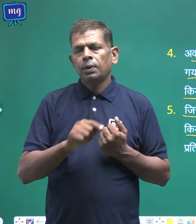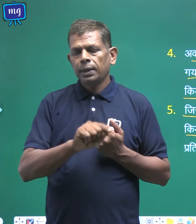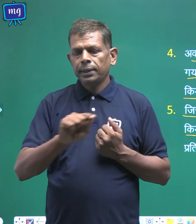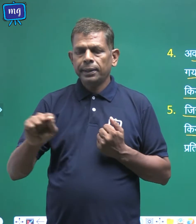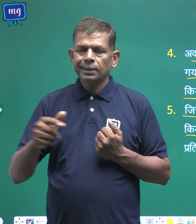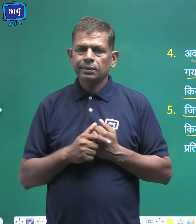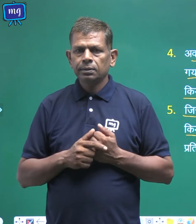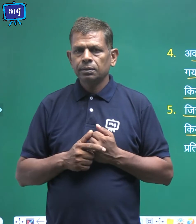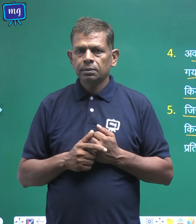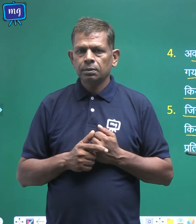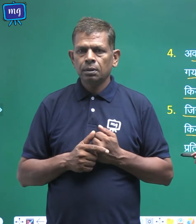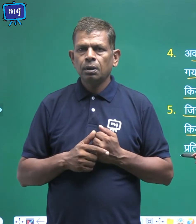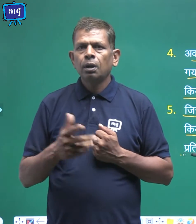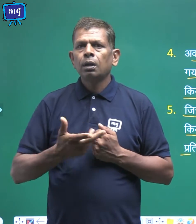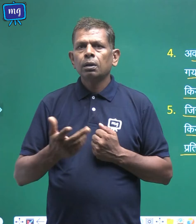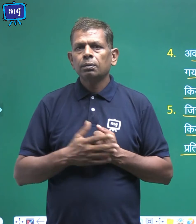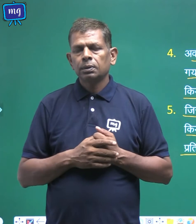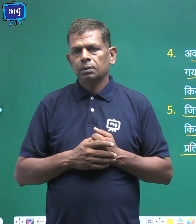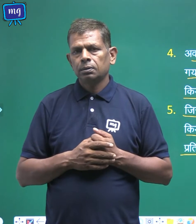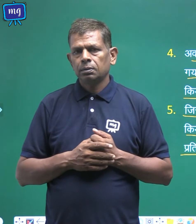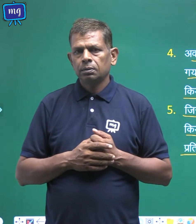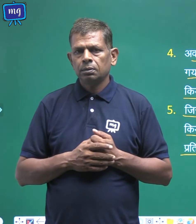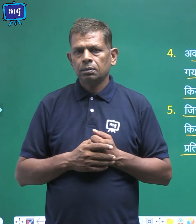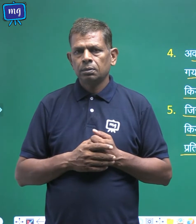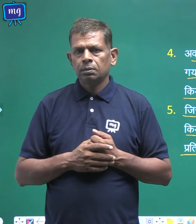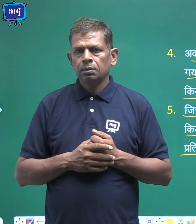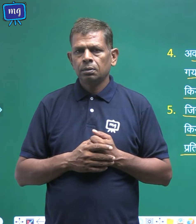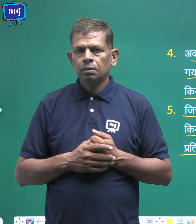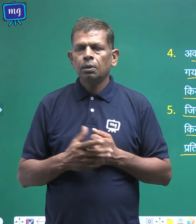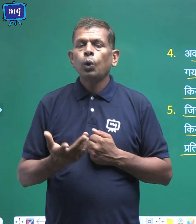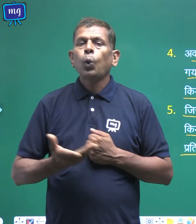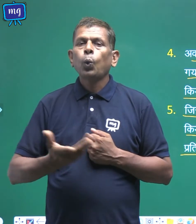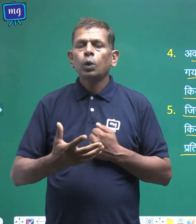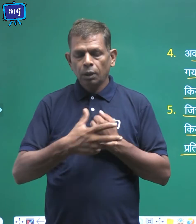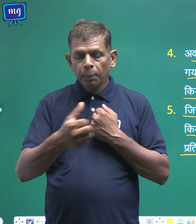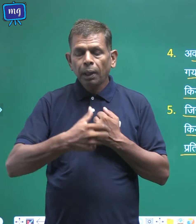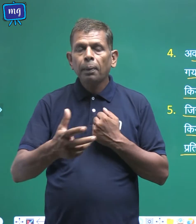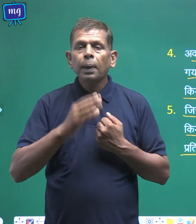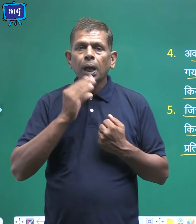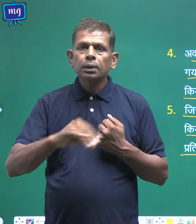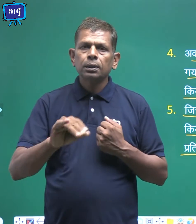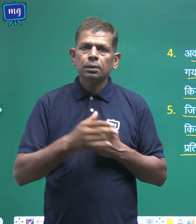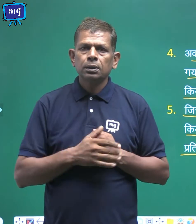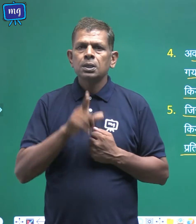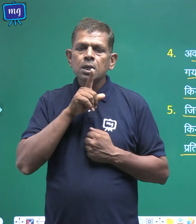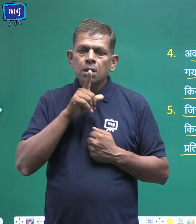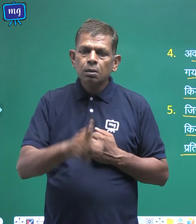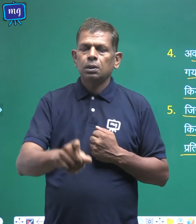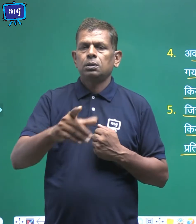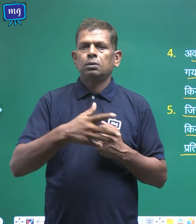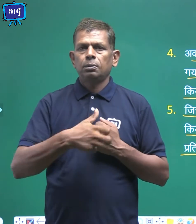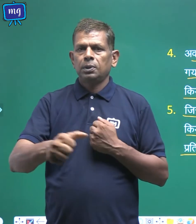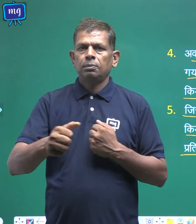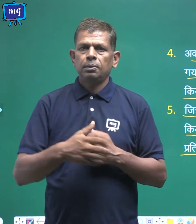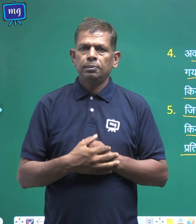डैश प्रतिबिंब कहलाता है। कौन सा प्रतिबिंब कहलाता है? वास्तविक प्रतिबिंब।